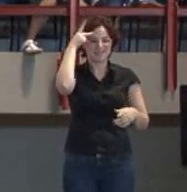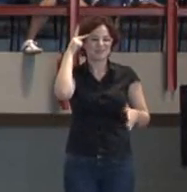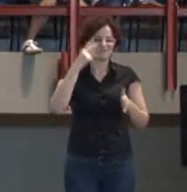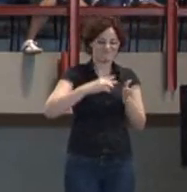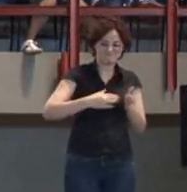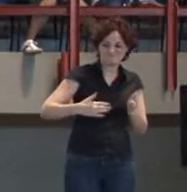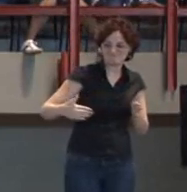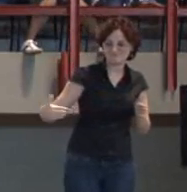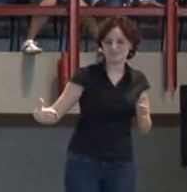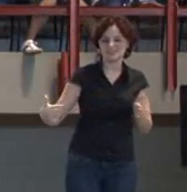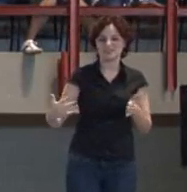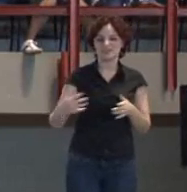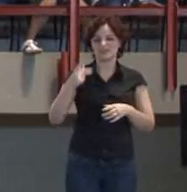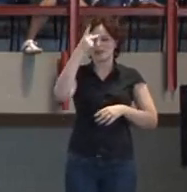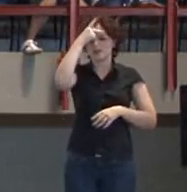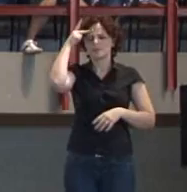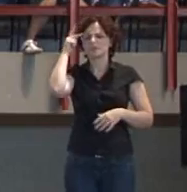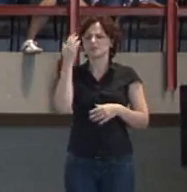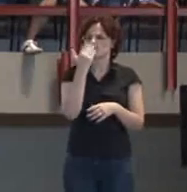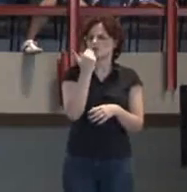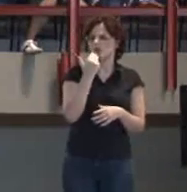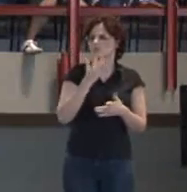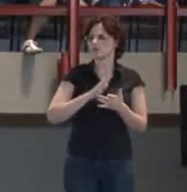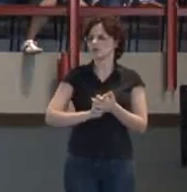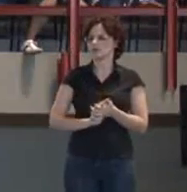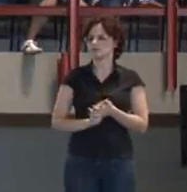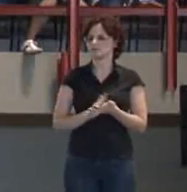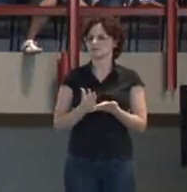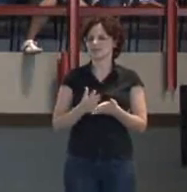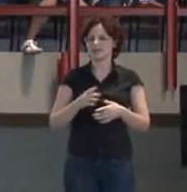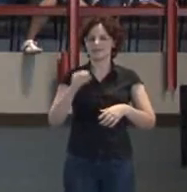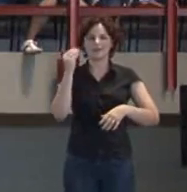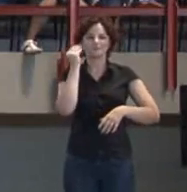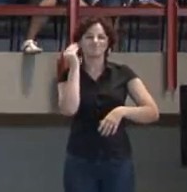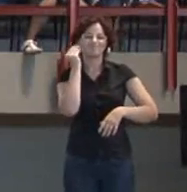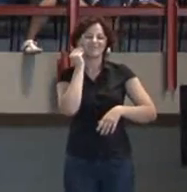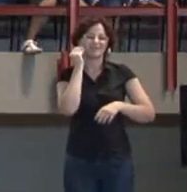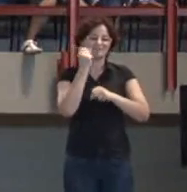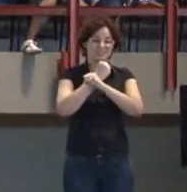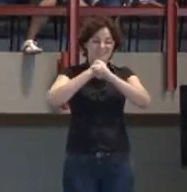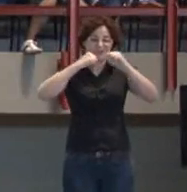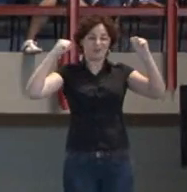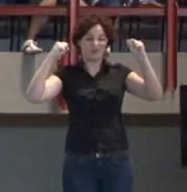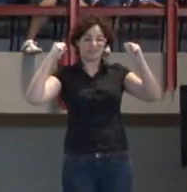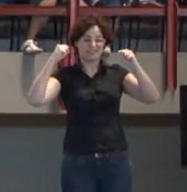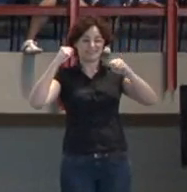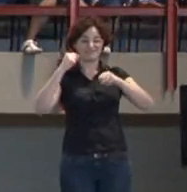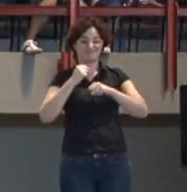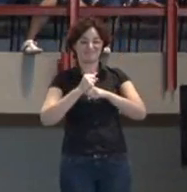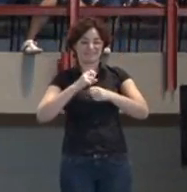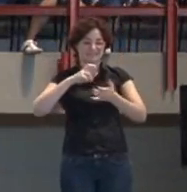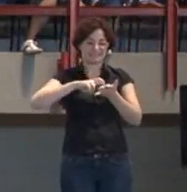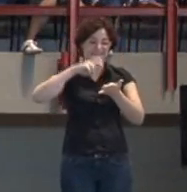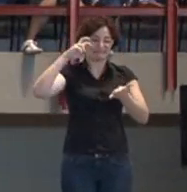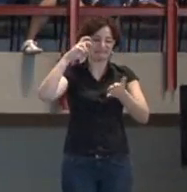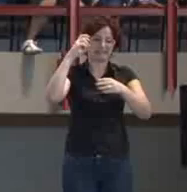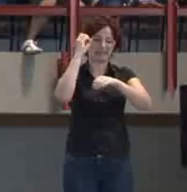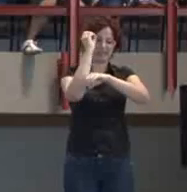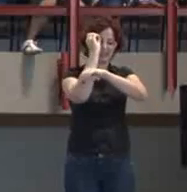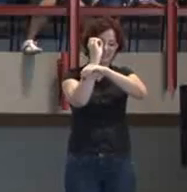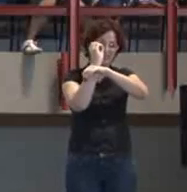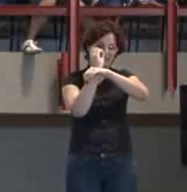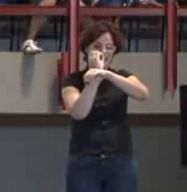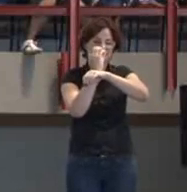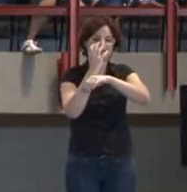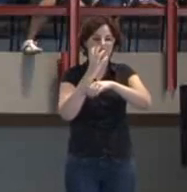pessoas comiam A ideia era mais ou menos a seguinte tentava se acordar o mais tarde possível certo comia-se